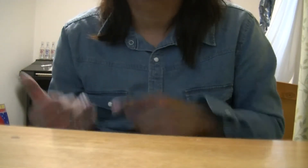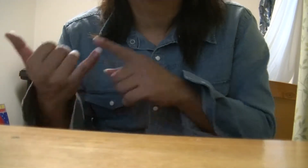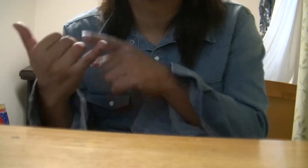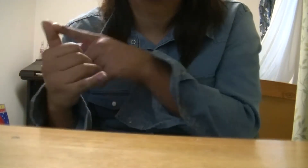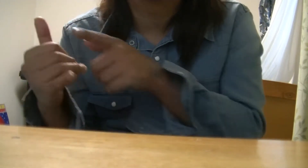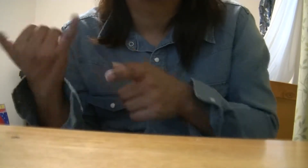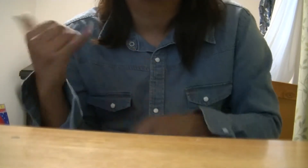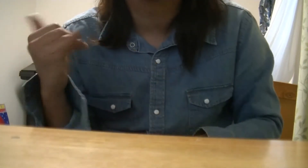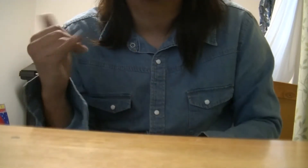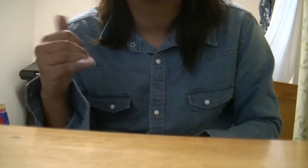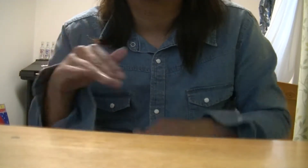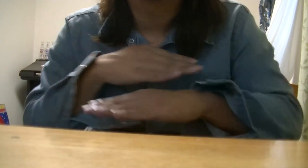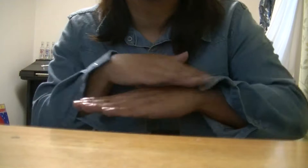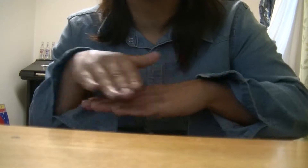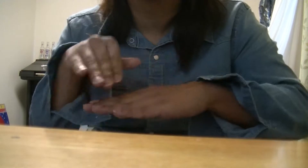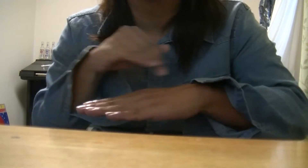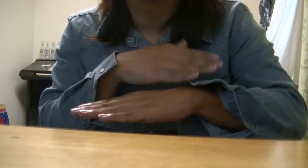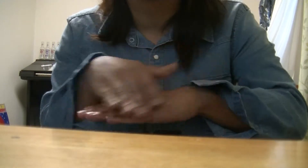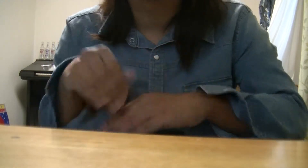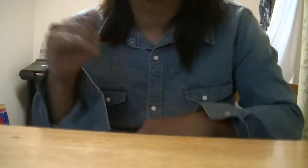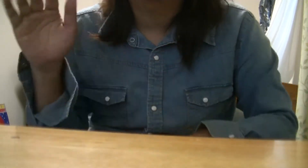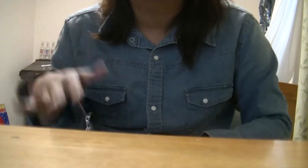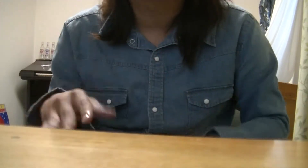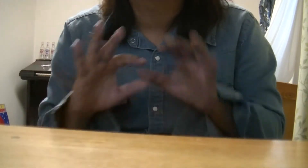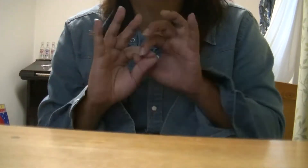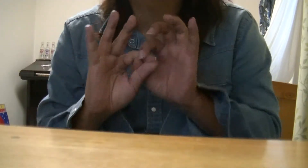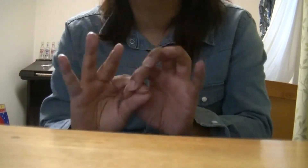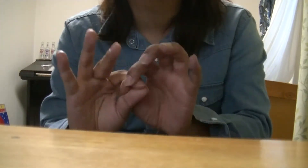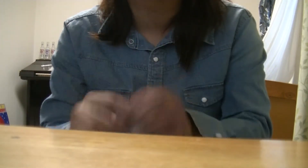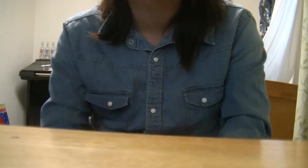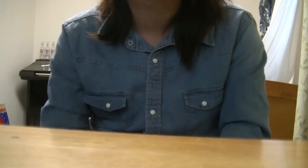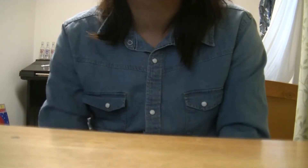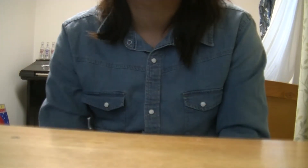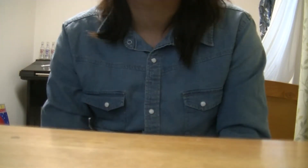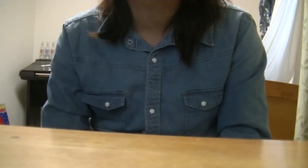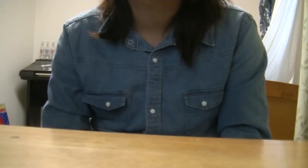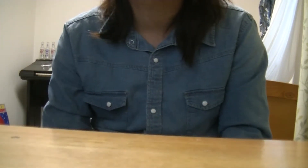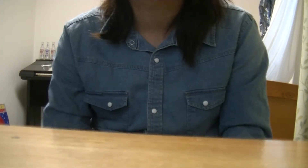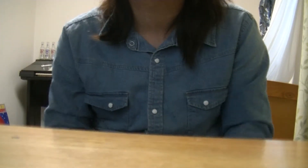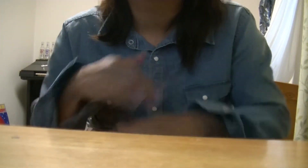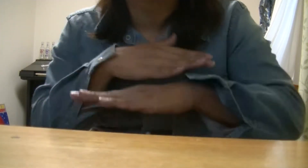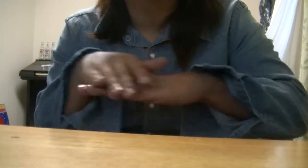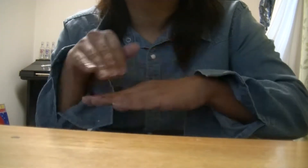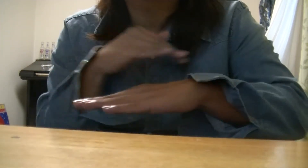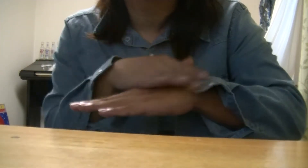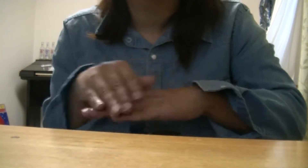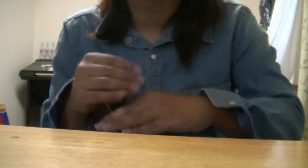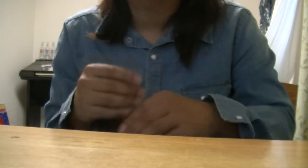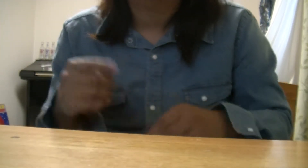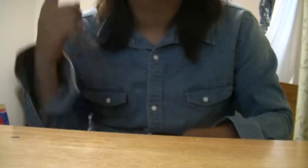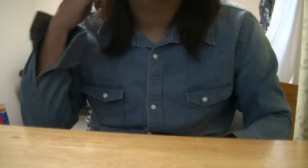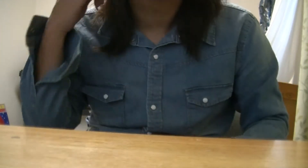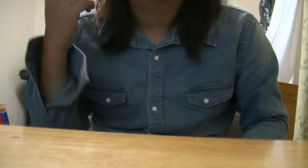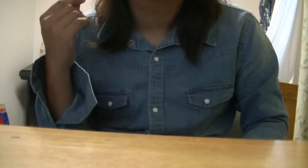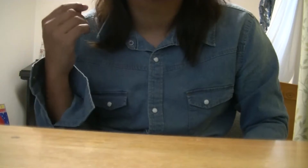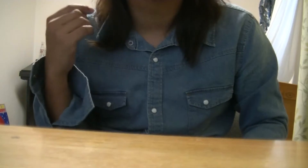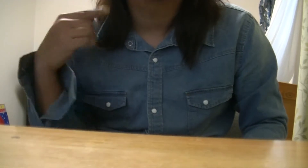愛思いがあったからなんだなって、そんな大切なことにやっと最近になって気づく